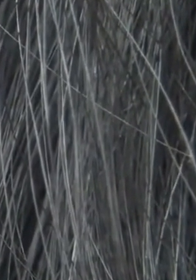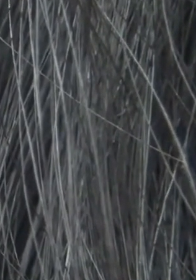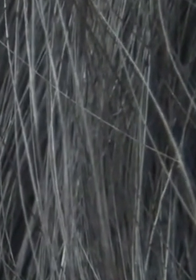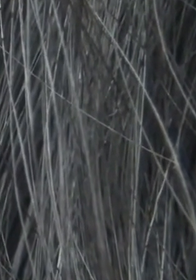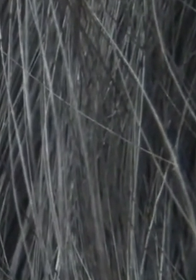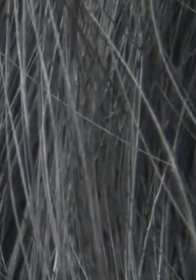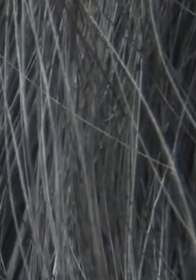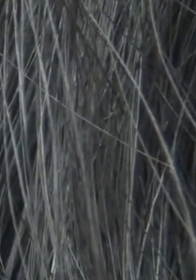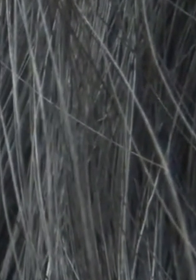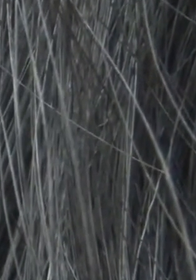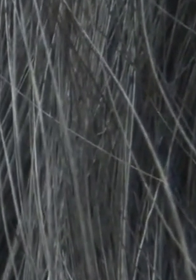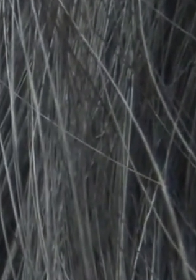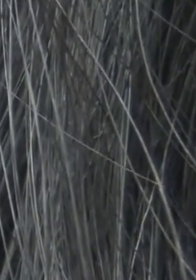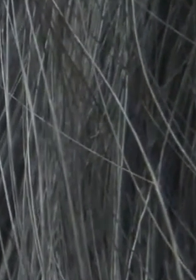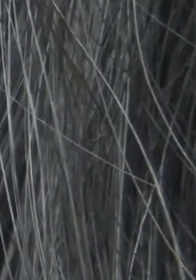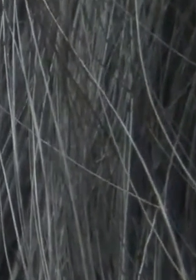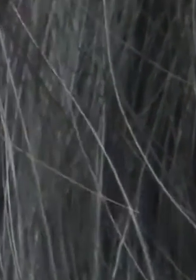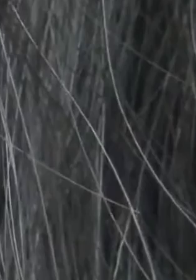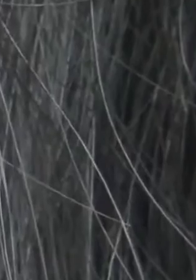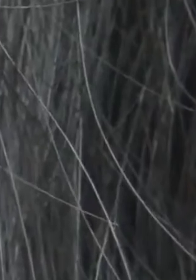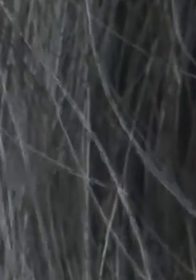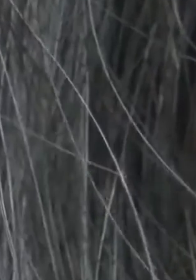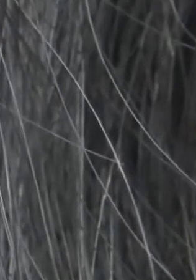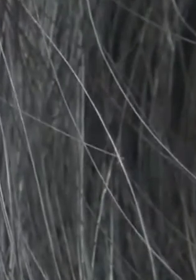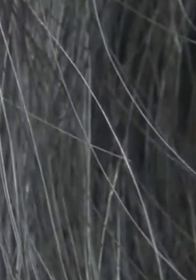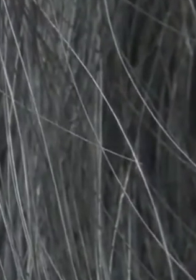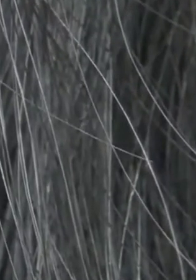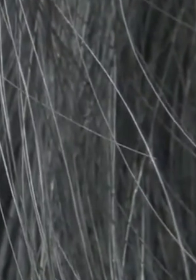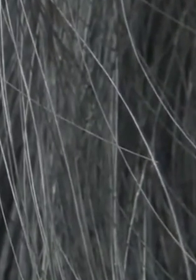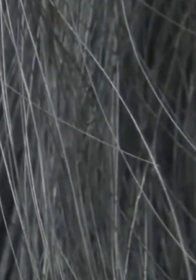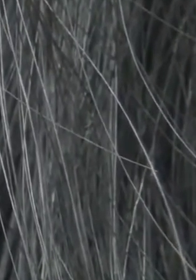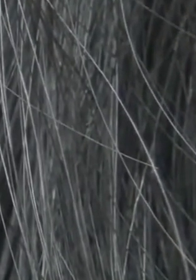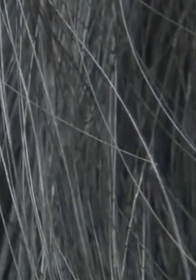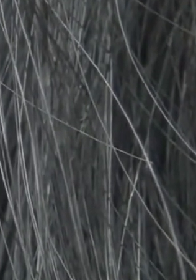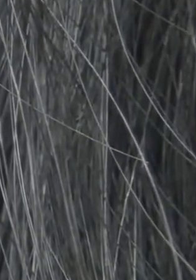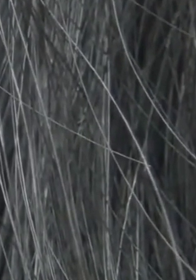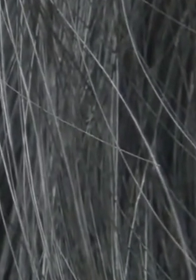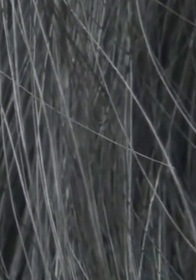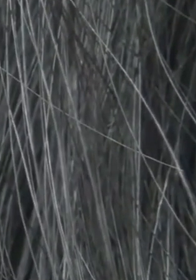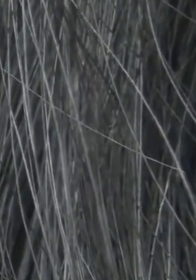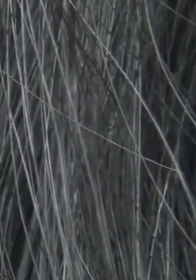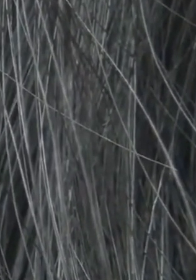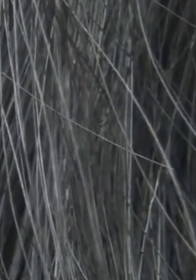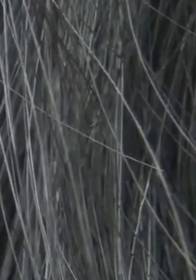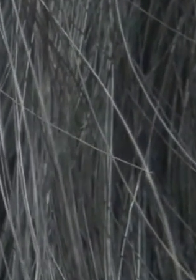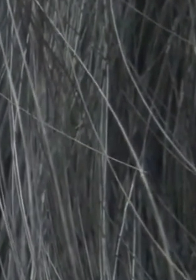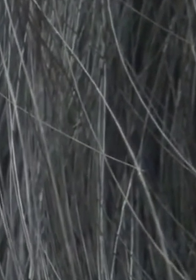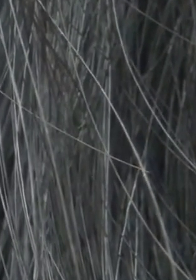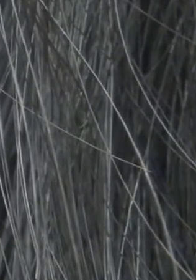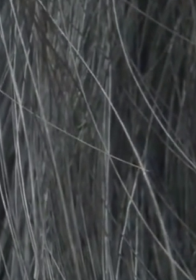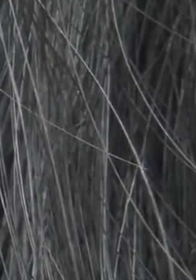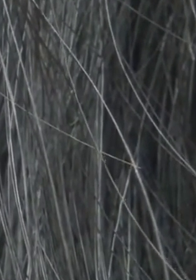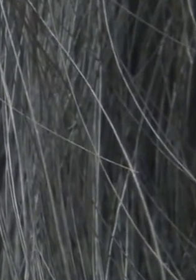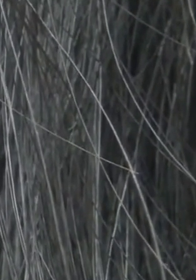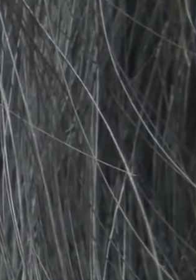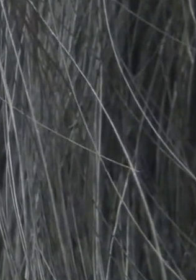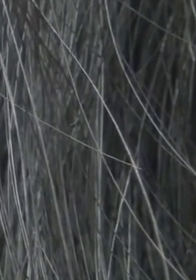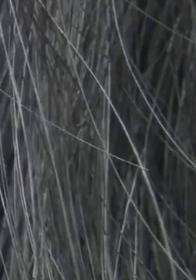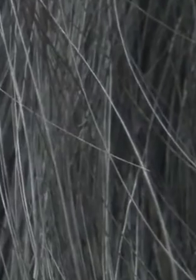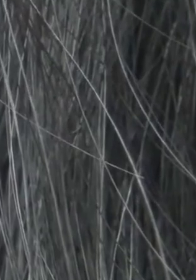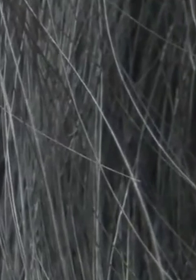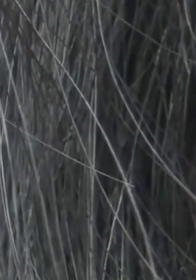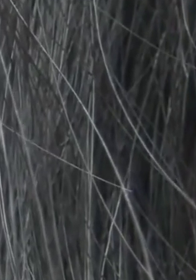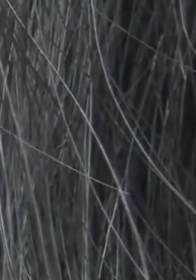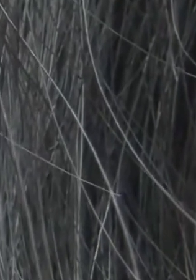부담 제외 조항 삭제를 요구합니다. 정의당은 이 밖에도